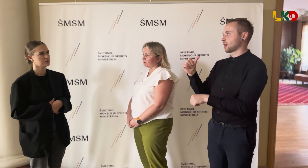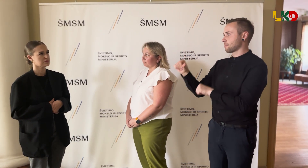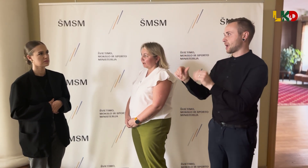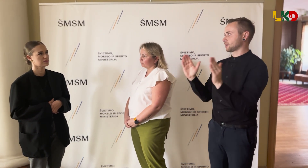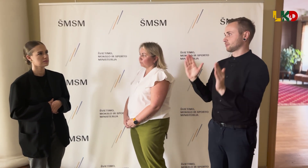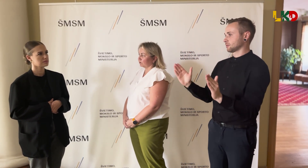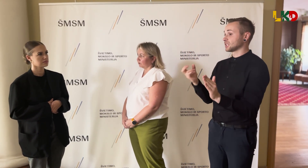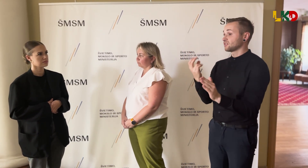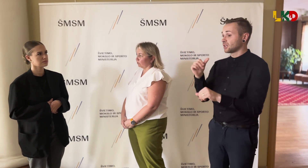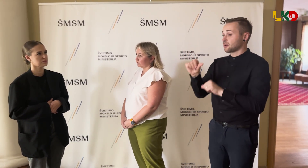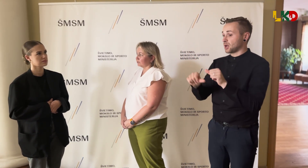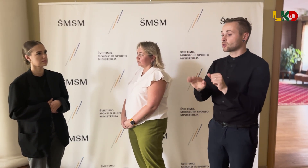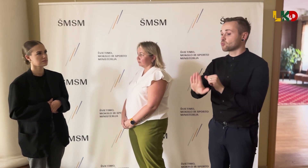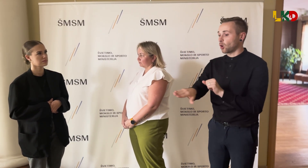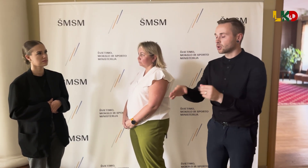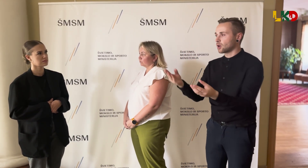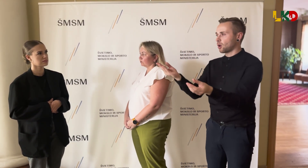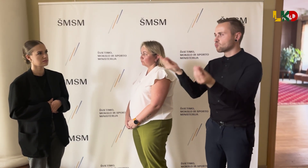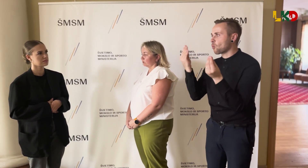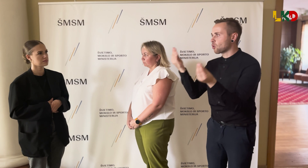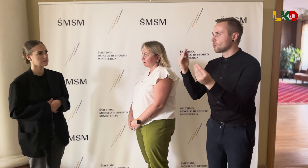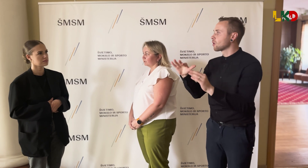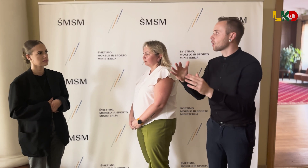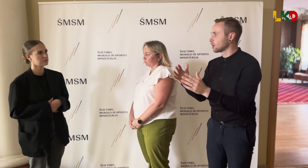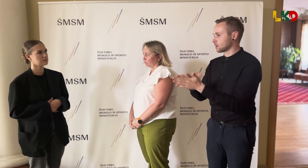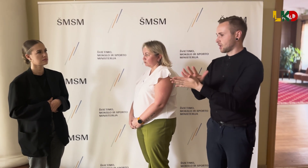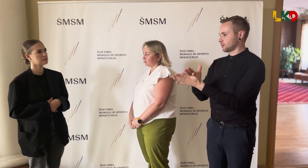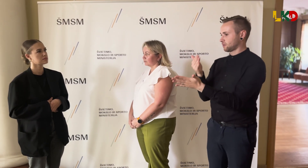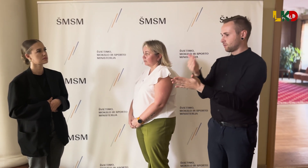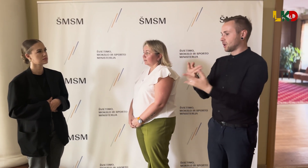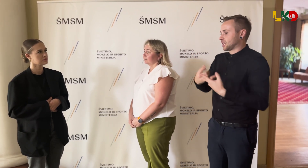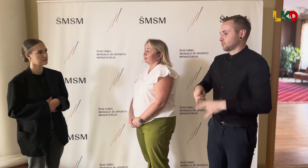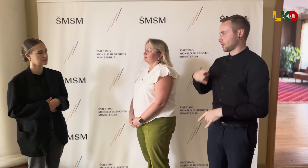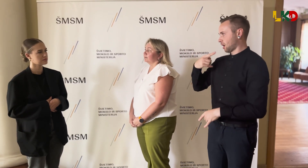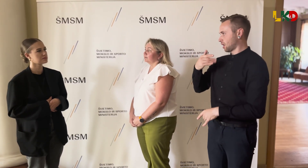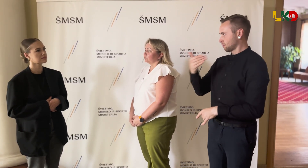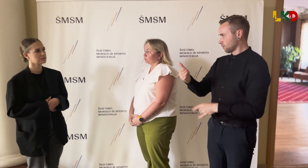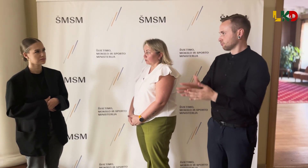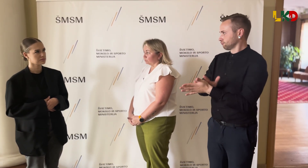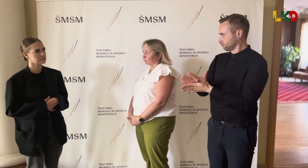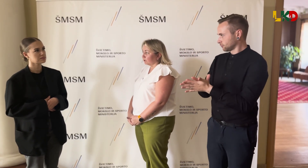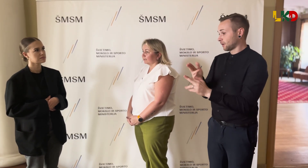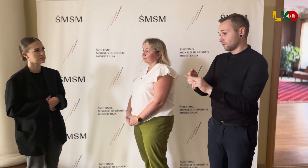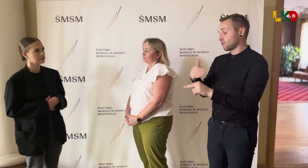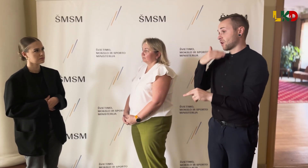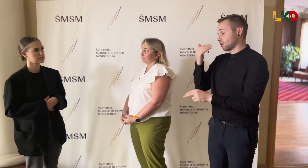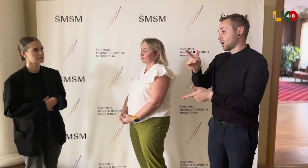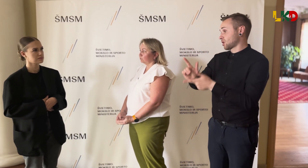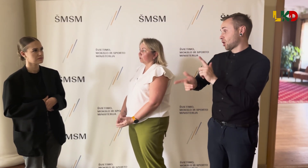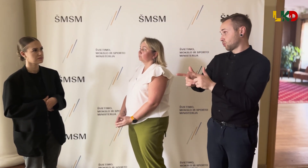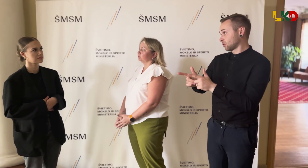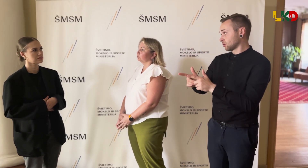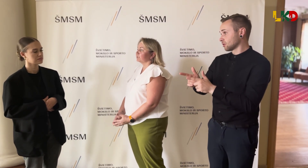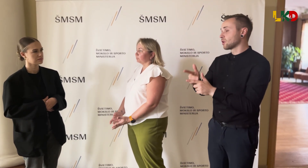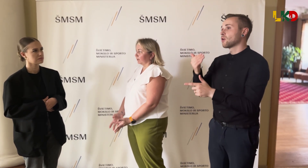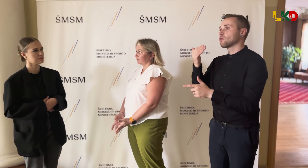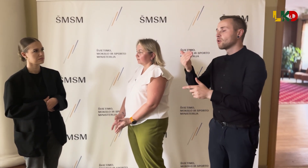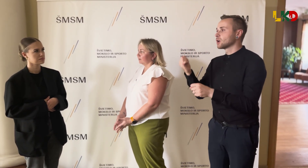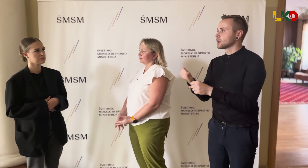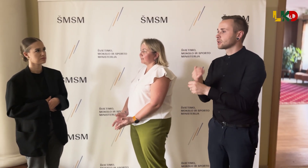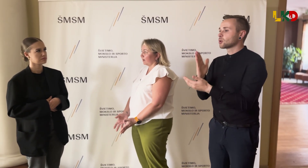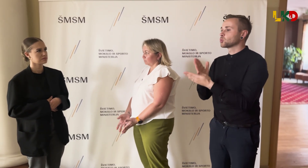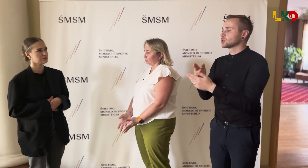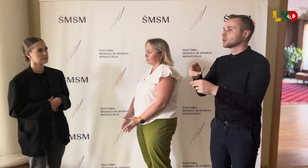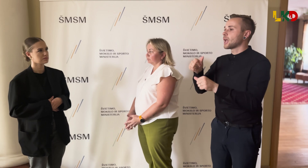štai 12 metų mokiniai mokosi lietuvių kalbos ir gimtosios, kurių natūralu, kad tai turėtų